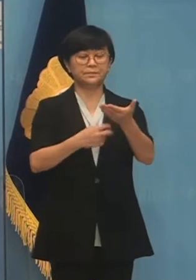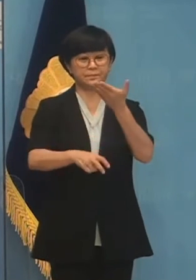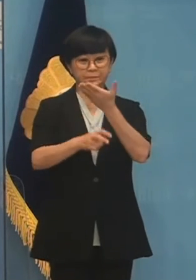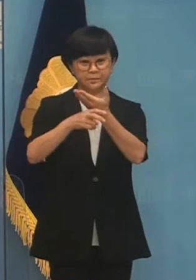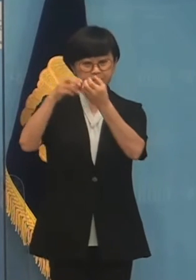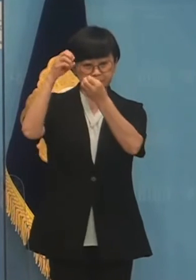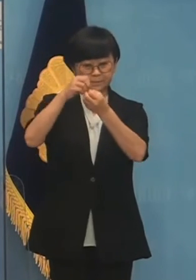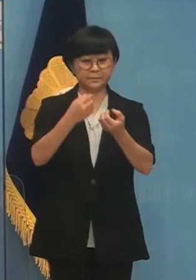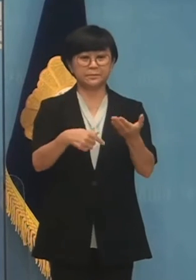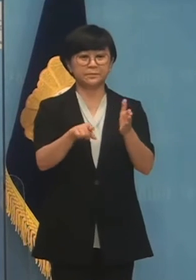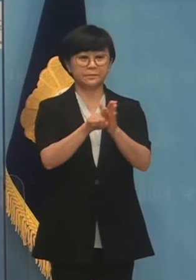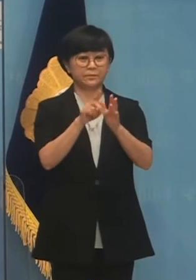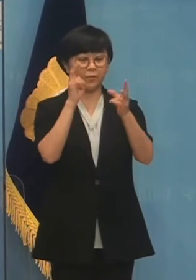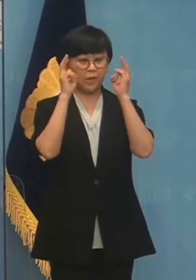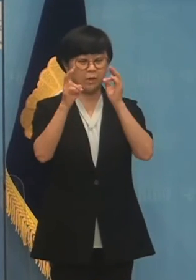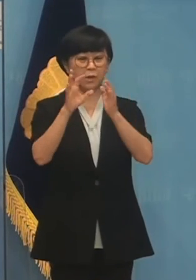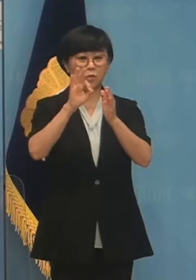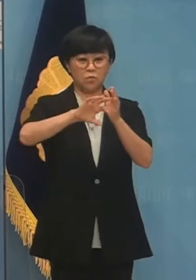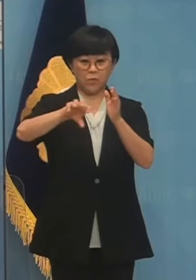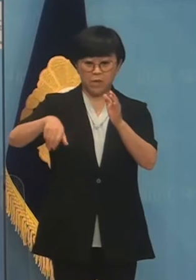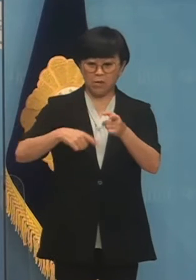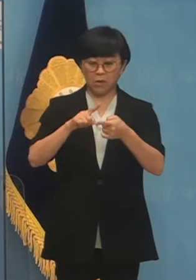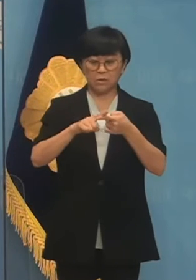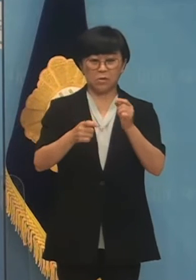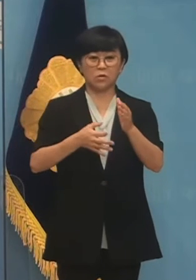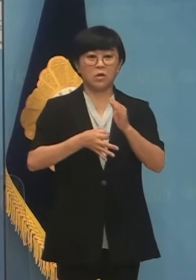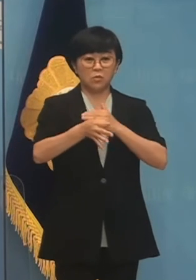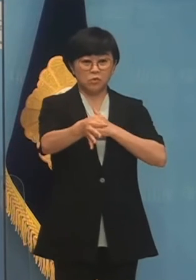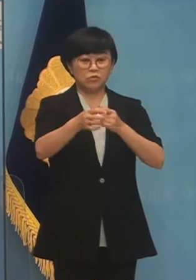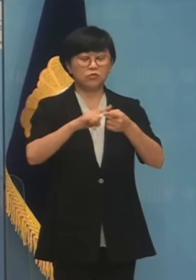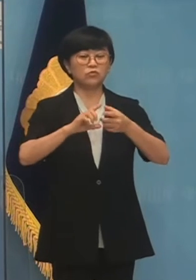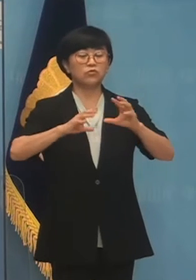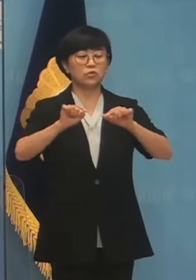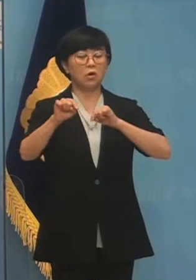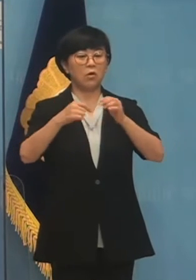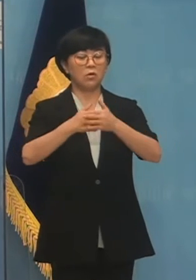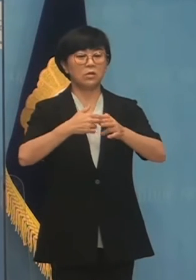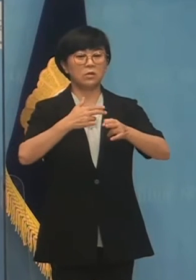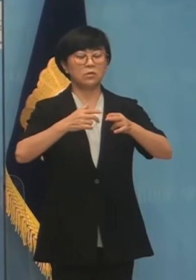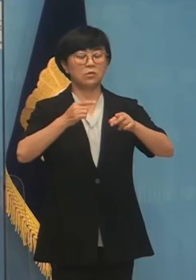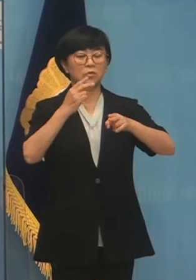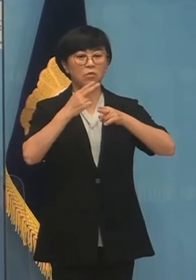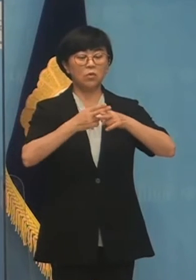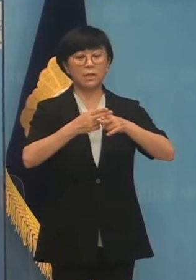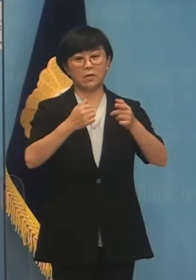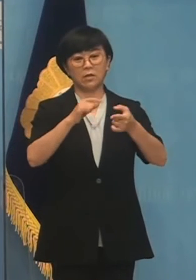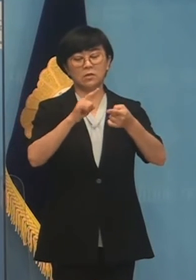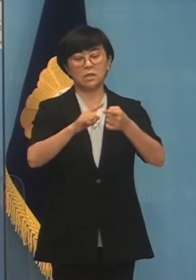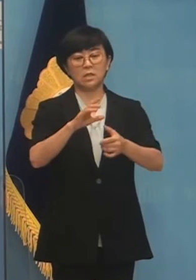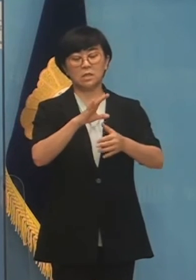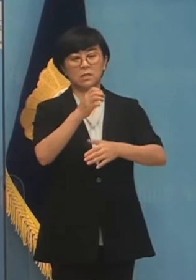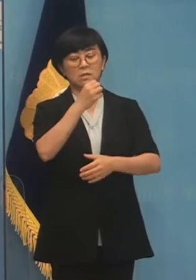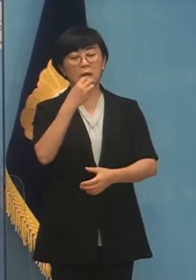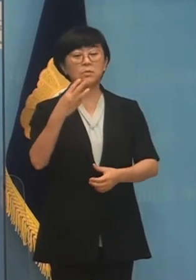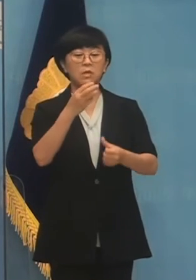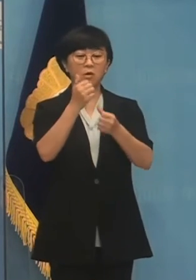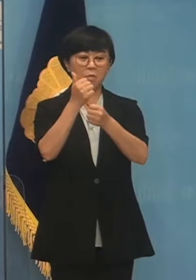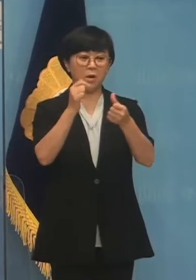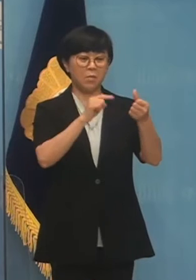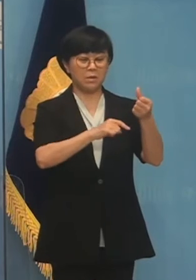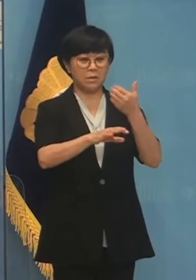승계를 위해 회사 돈을 빼돌려 뇌물로 준 국정농단 범죄 가담자 이재용